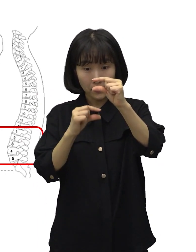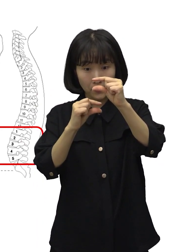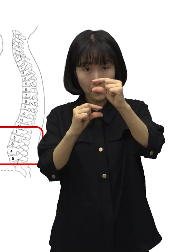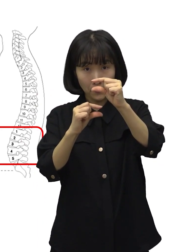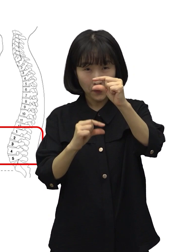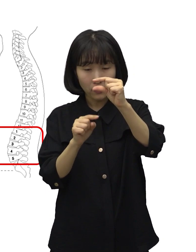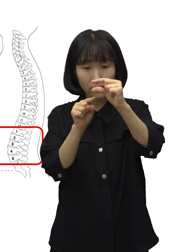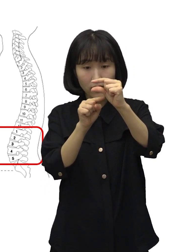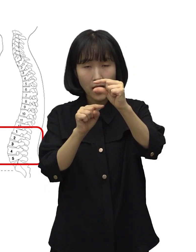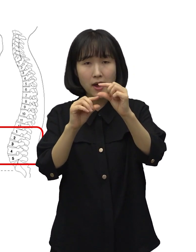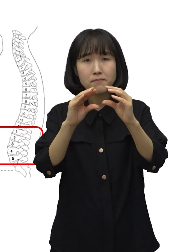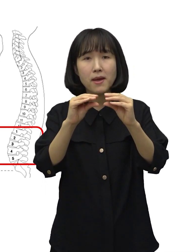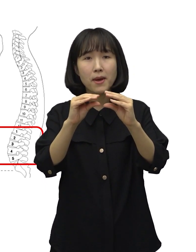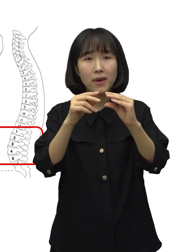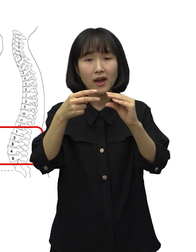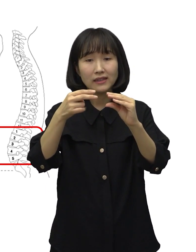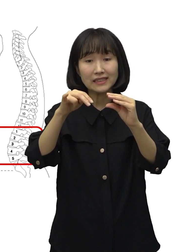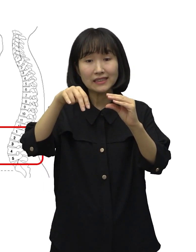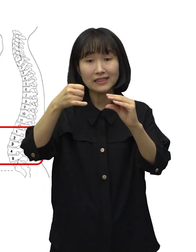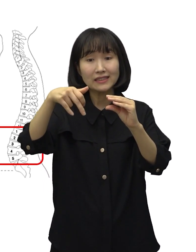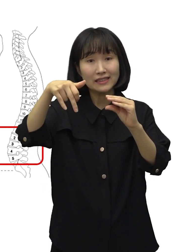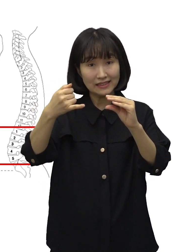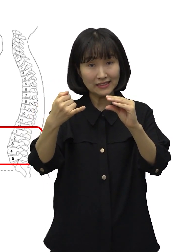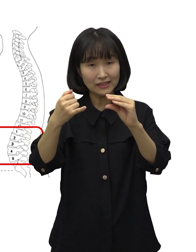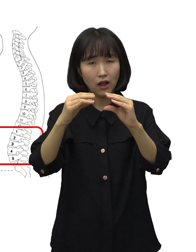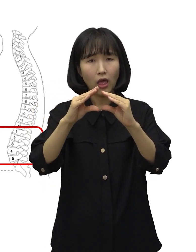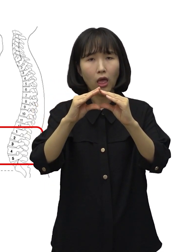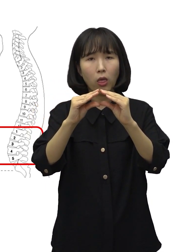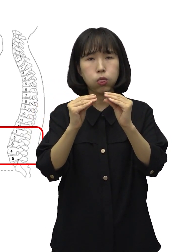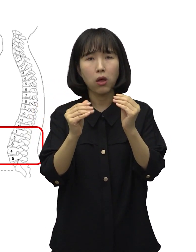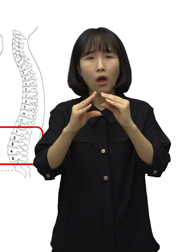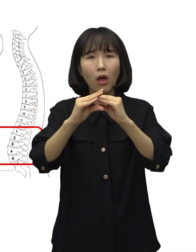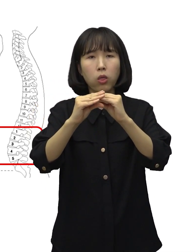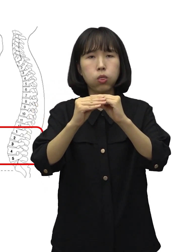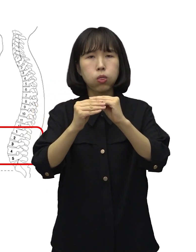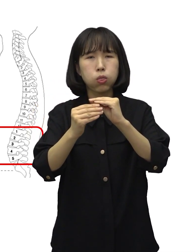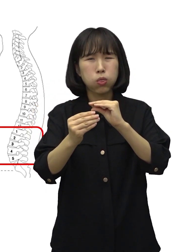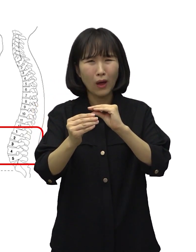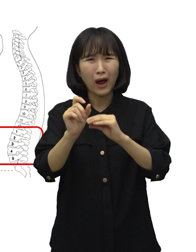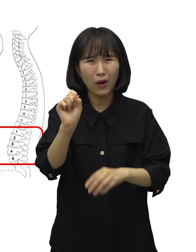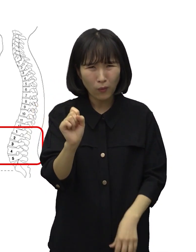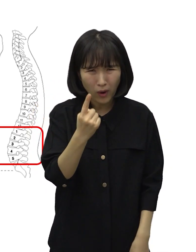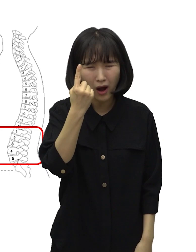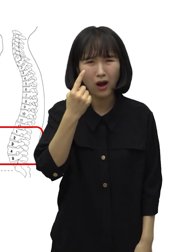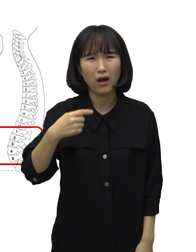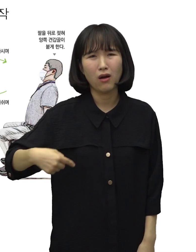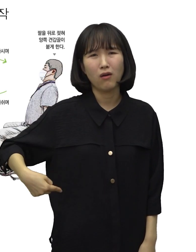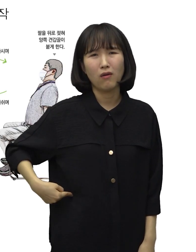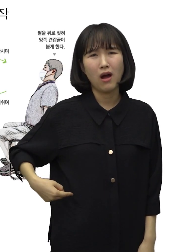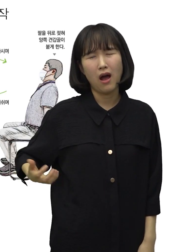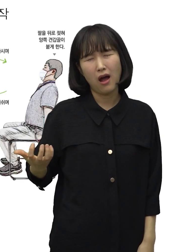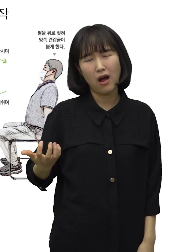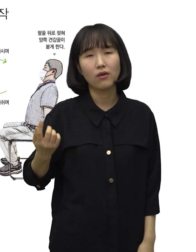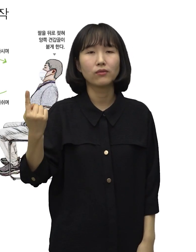통증은 주로 이런 허리뼈 사이에 디스크의 손상 때문에 일어나게 됩니다.